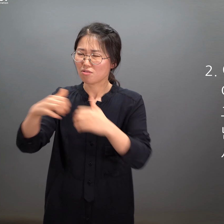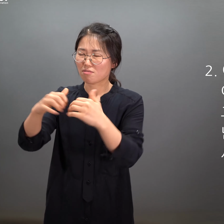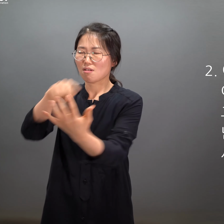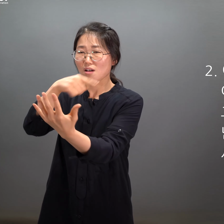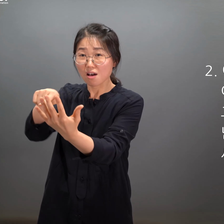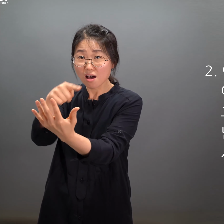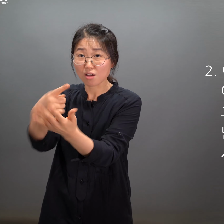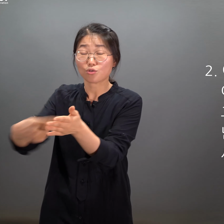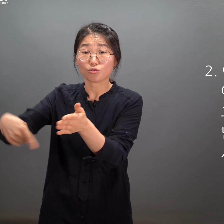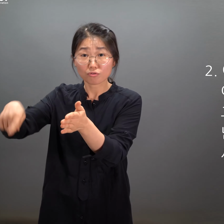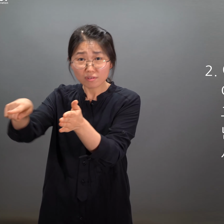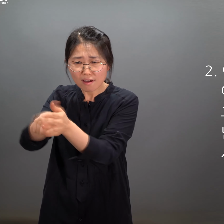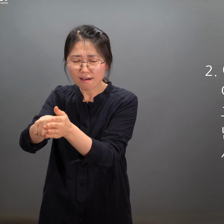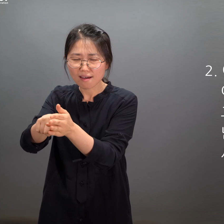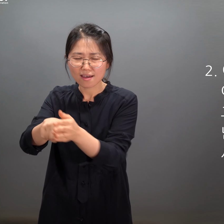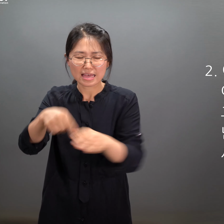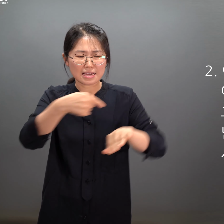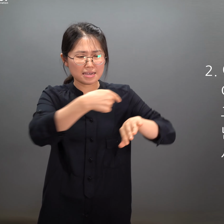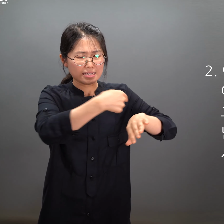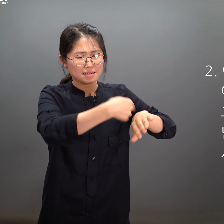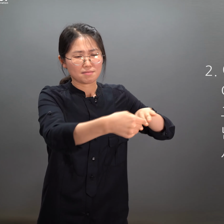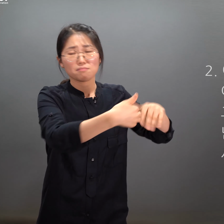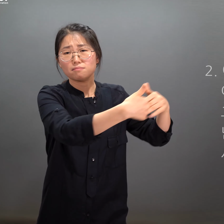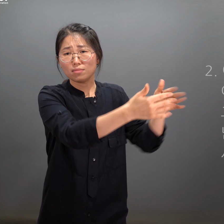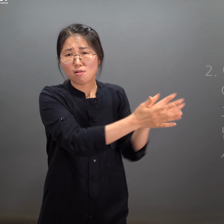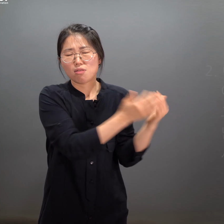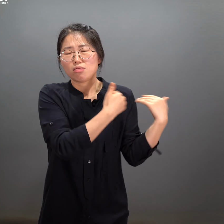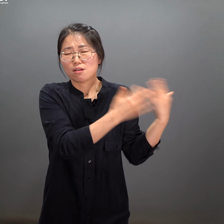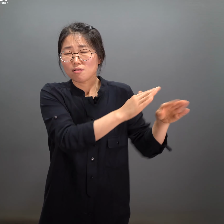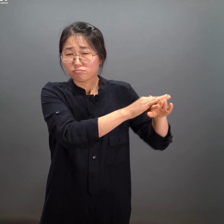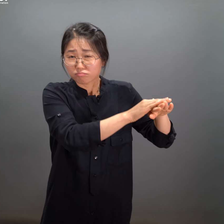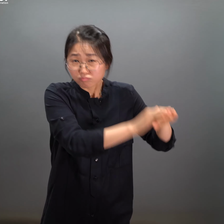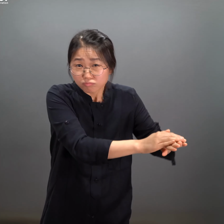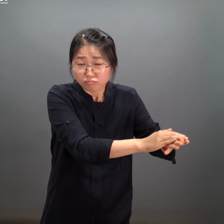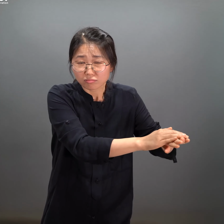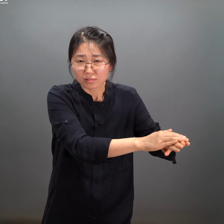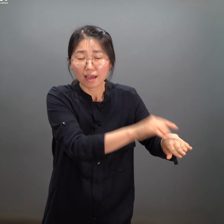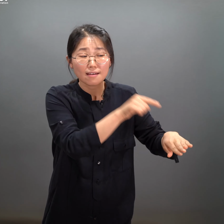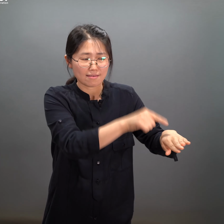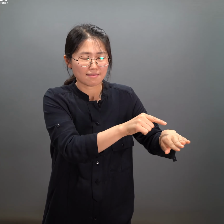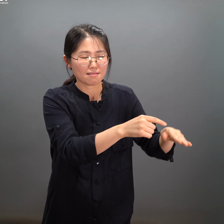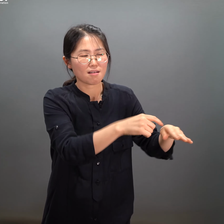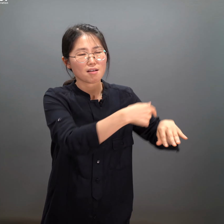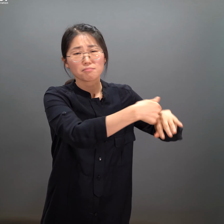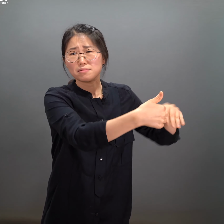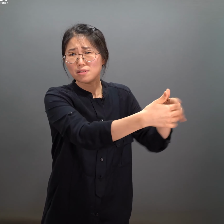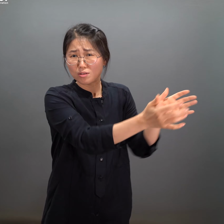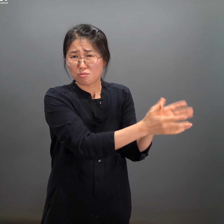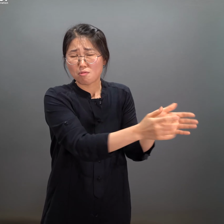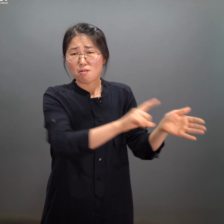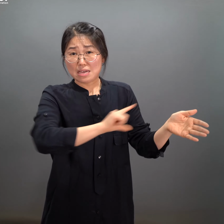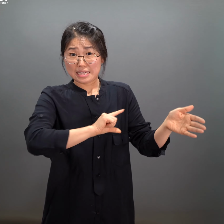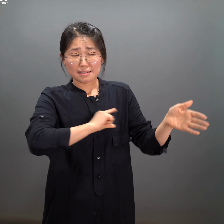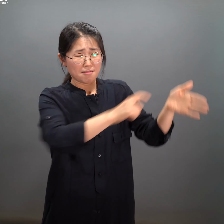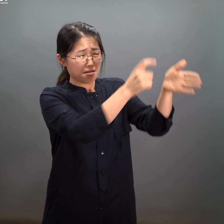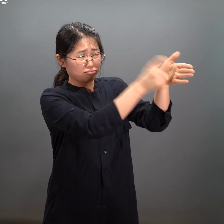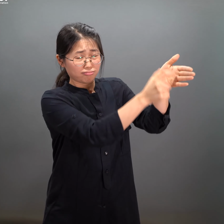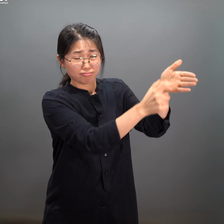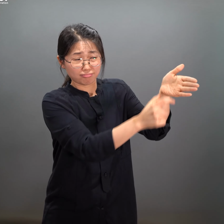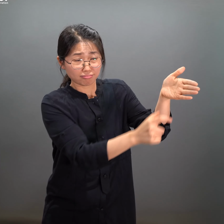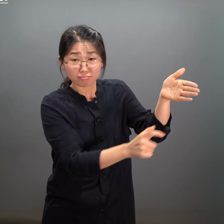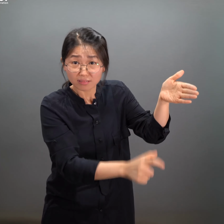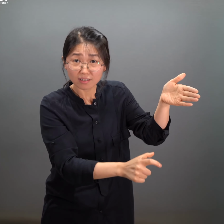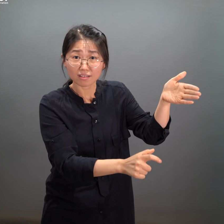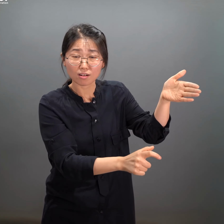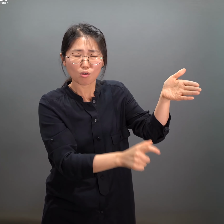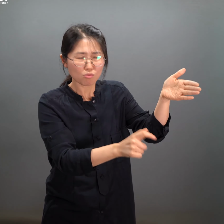알게 하려 하사 남겨두신 이방 민족들은 이라면서 그 땅에 남겨진 민족들의 명단을